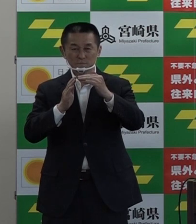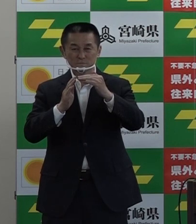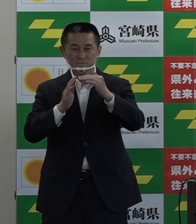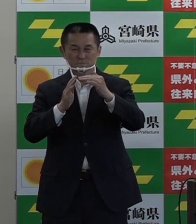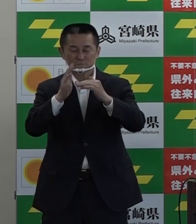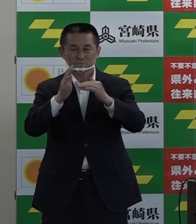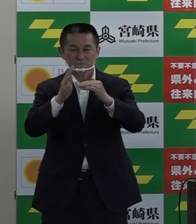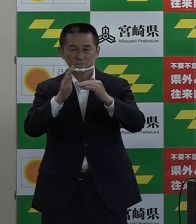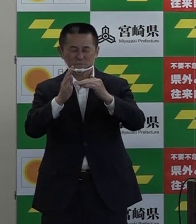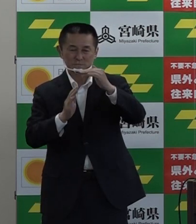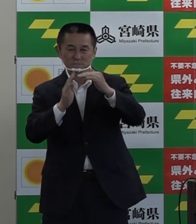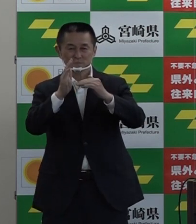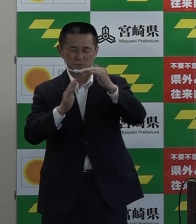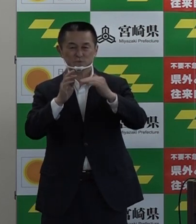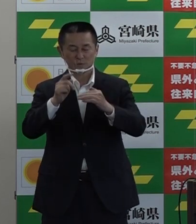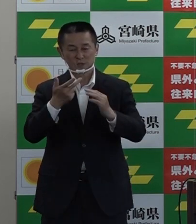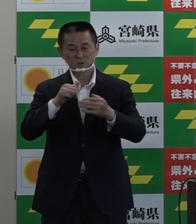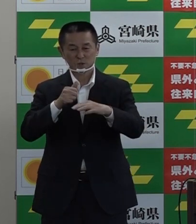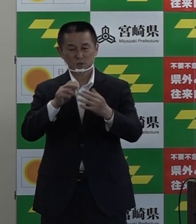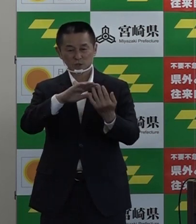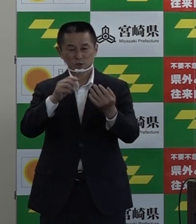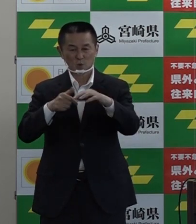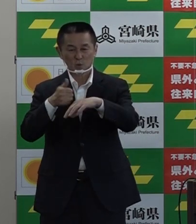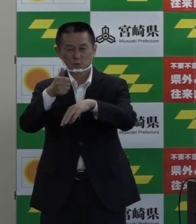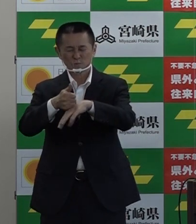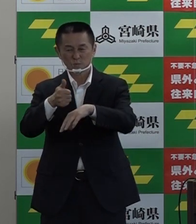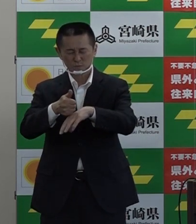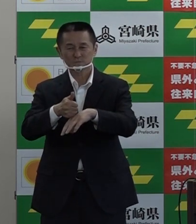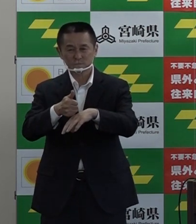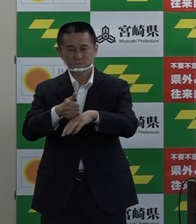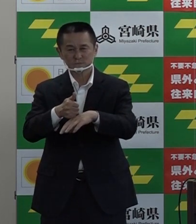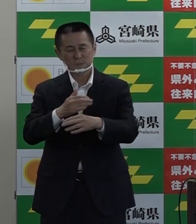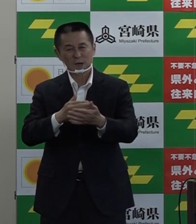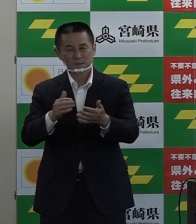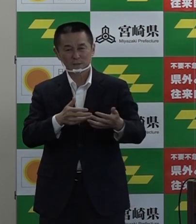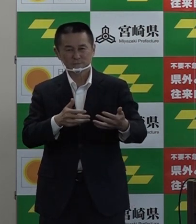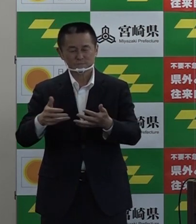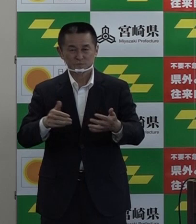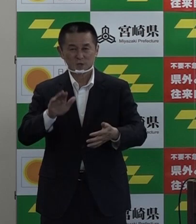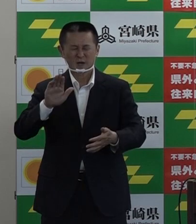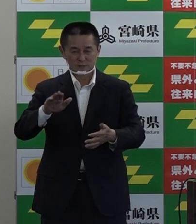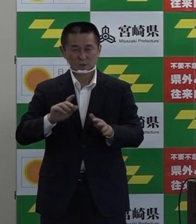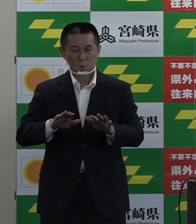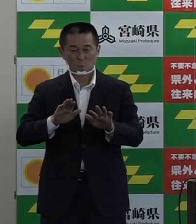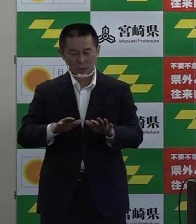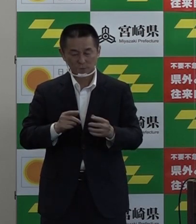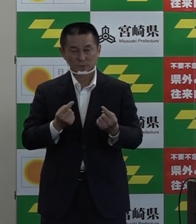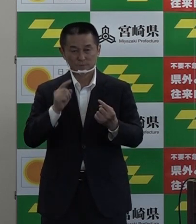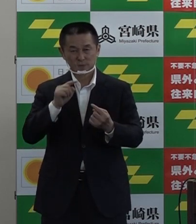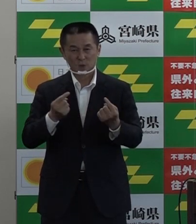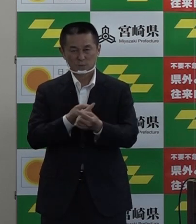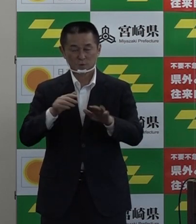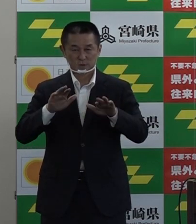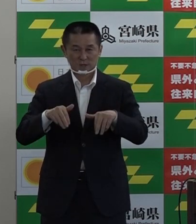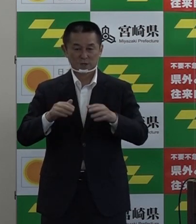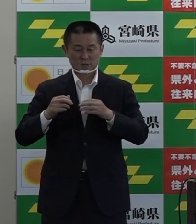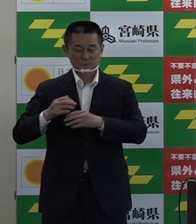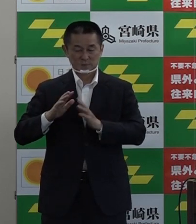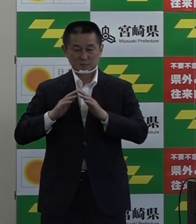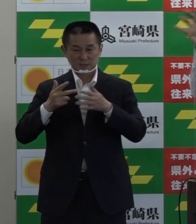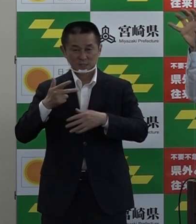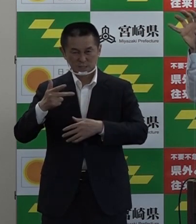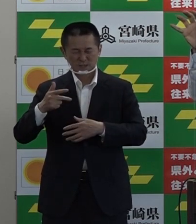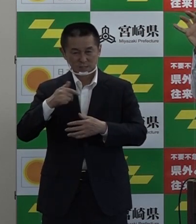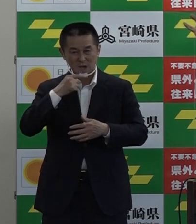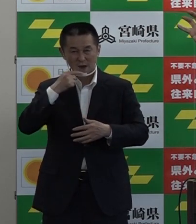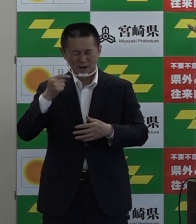を踏めないというような議論もありまして、いや、もっと早めに踏みましょうよということで、まあ、今回見直しをした。特にこの宮崎市を